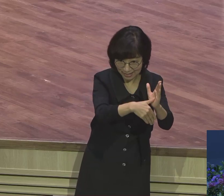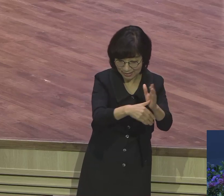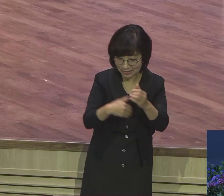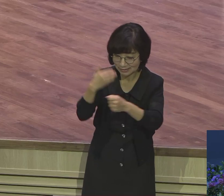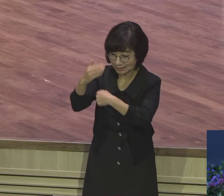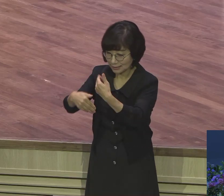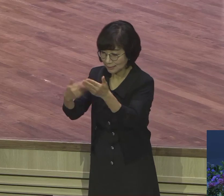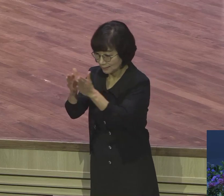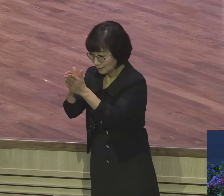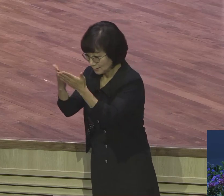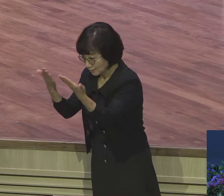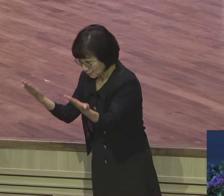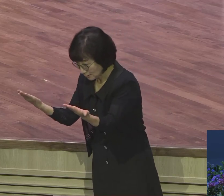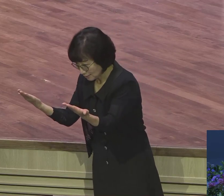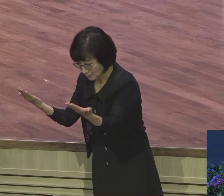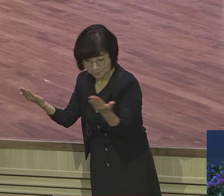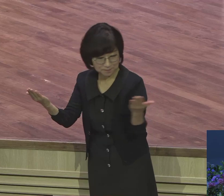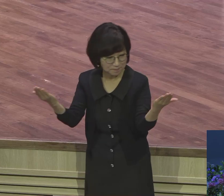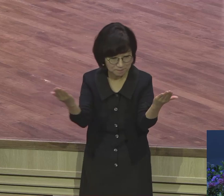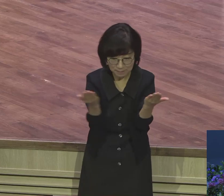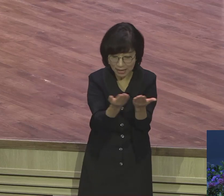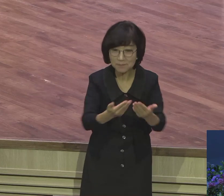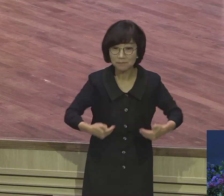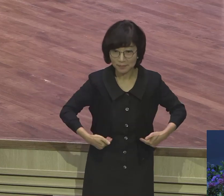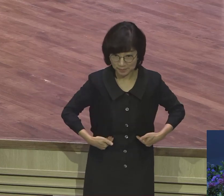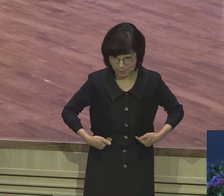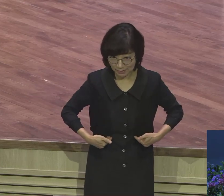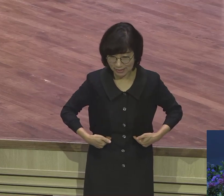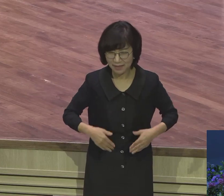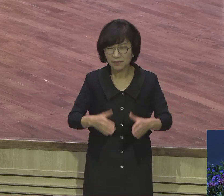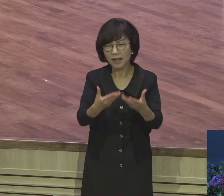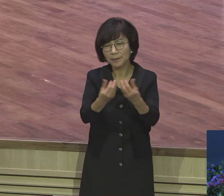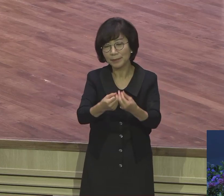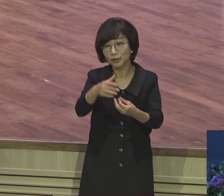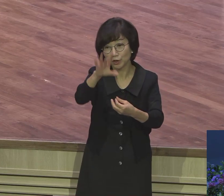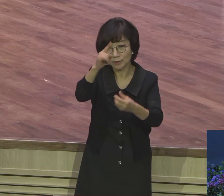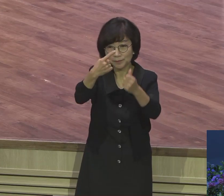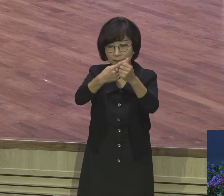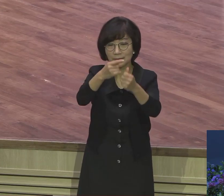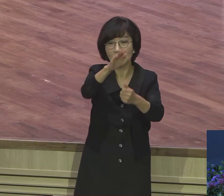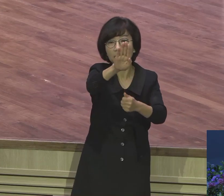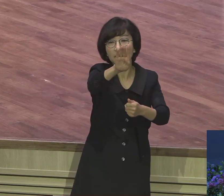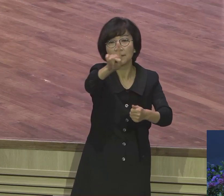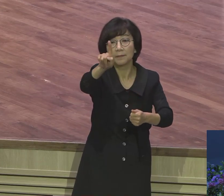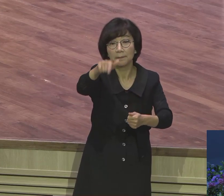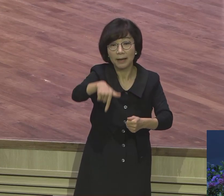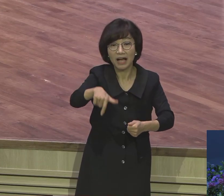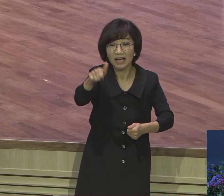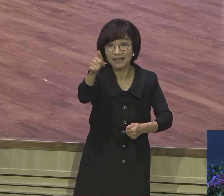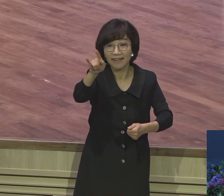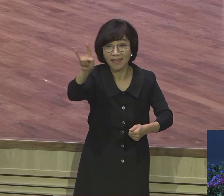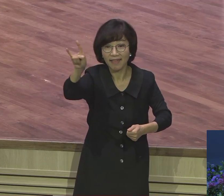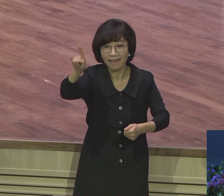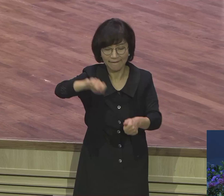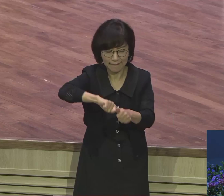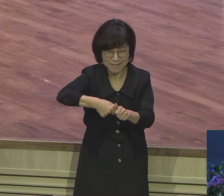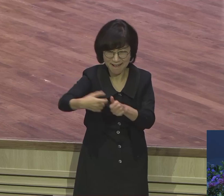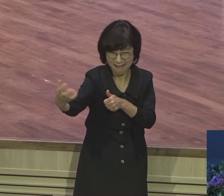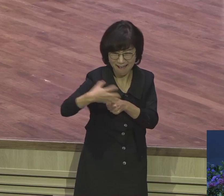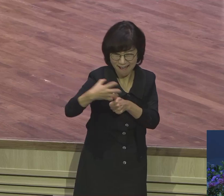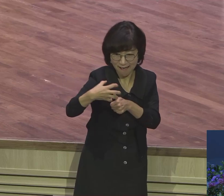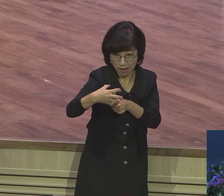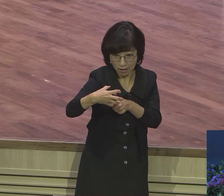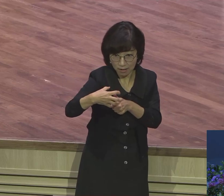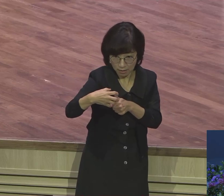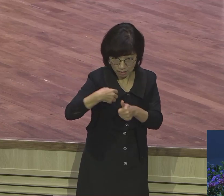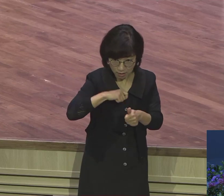다양한 원리들을 말하고 있어요. 그 첫 번째가 박해하는 자 박해하는 자를 오히려 축복하라 그렇게